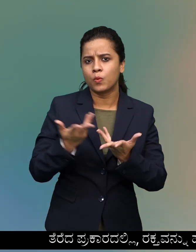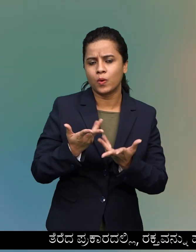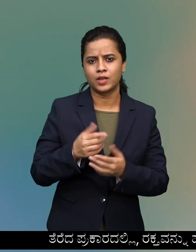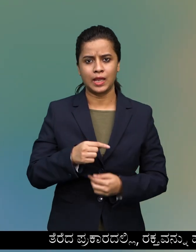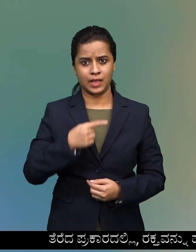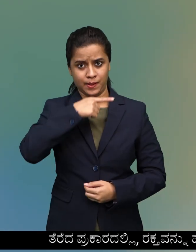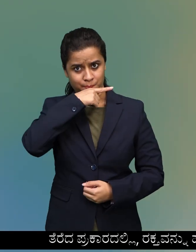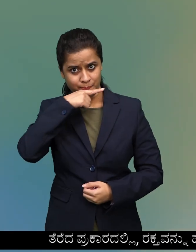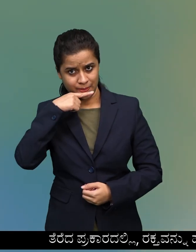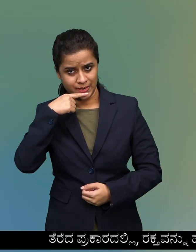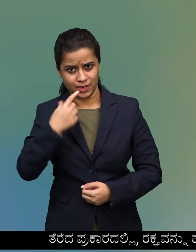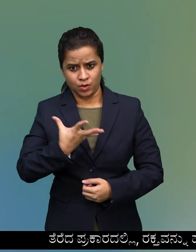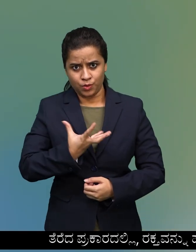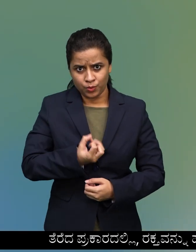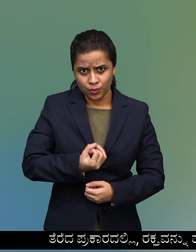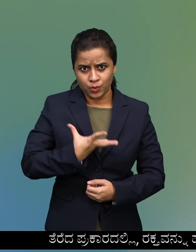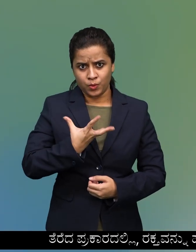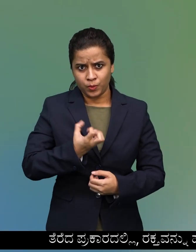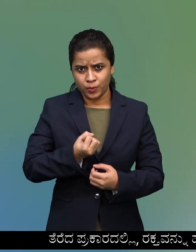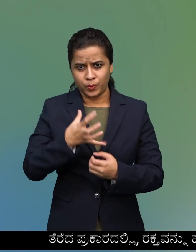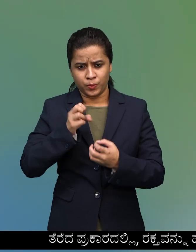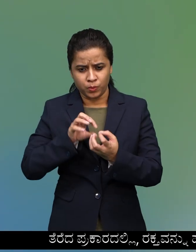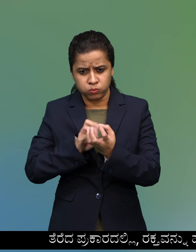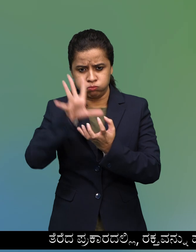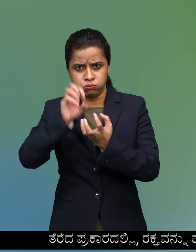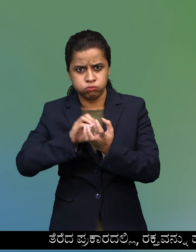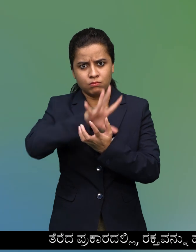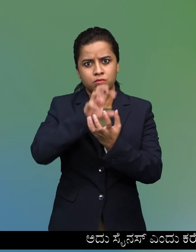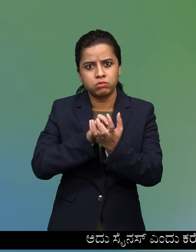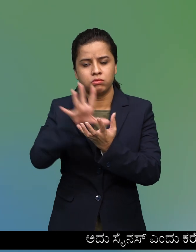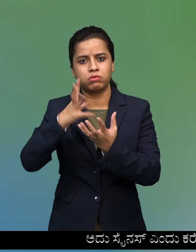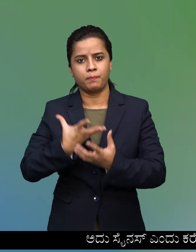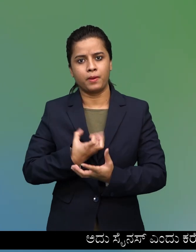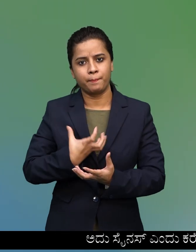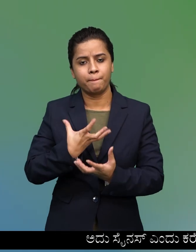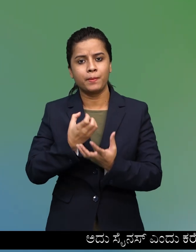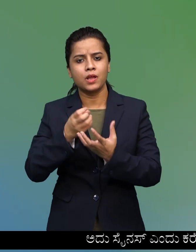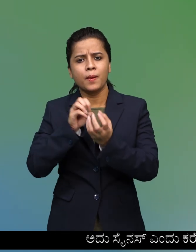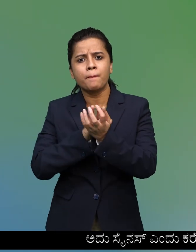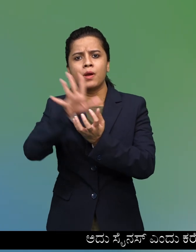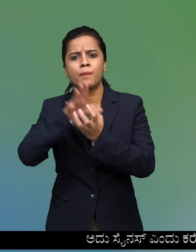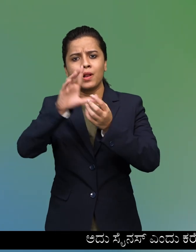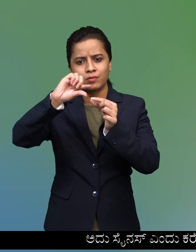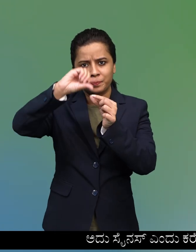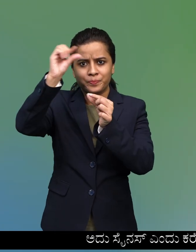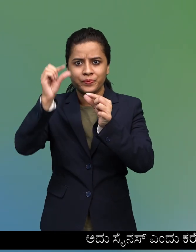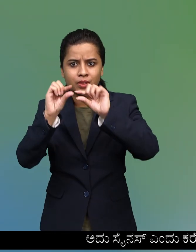ರಕ್ತವನ್ನು ಹೃದಯದಿಂದ ರಕ್ತನಾಳಿಗಳಿಗೆ ಪಂಪ್ ಮಾಡಲಾಗುತ್ತದೆ. ಅದು ಸೈನಸ್ ಎಂದು ಕರೆಯಲ್ಪಡುವ